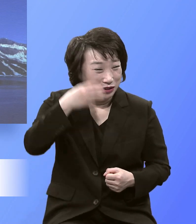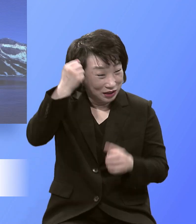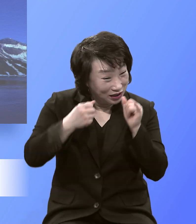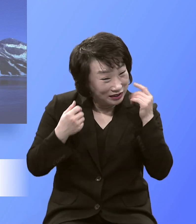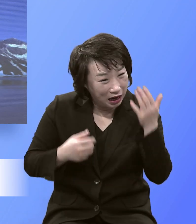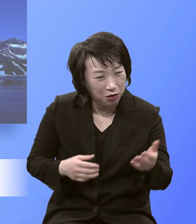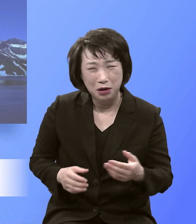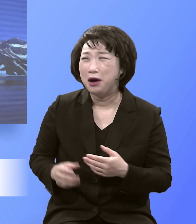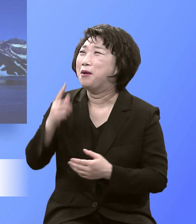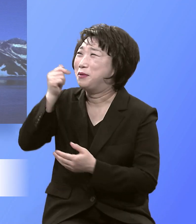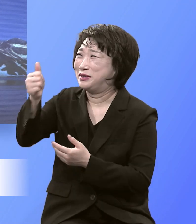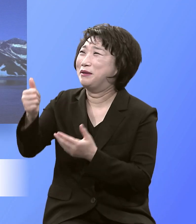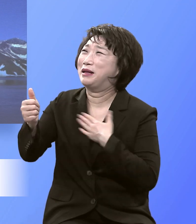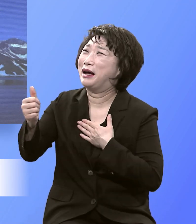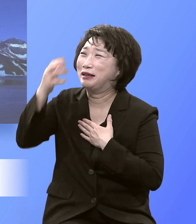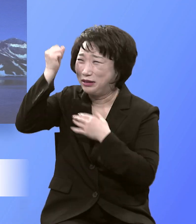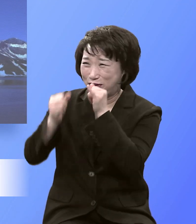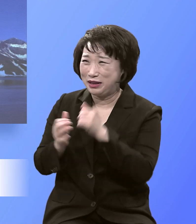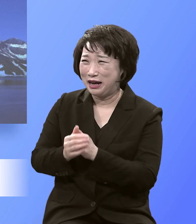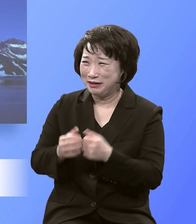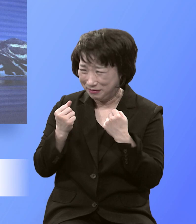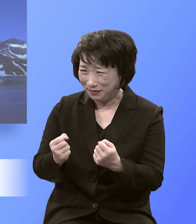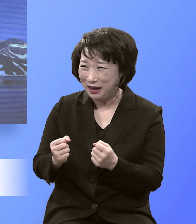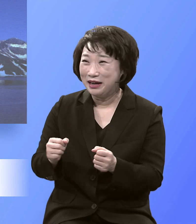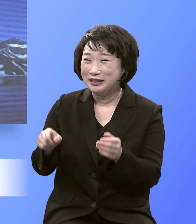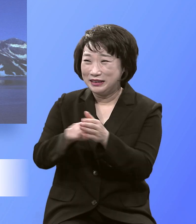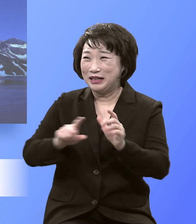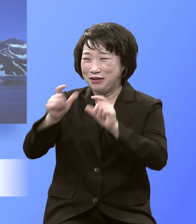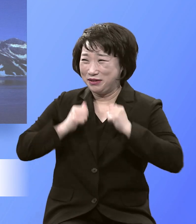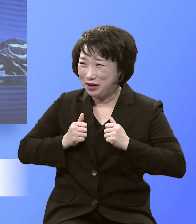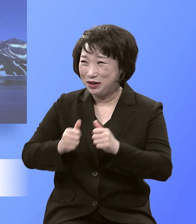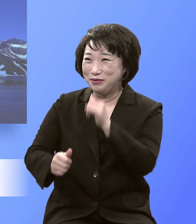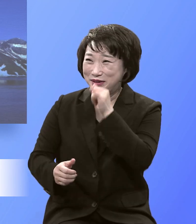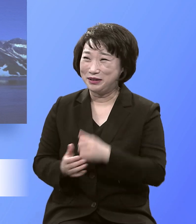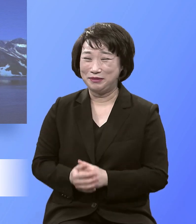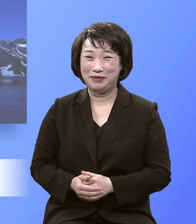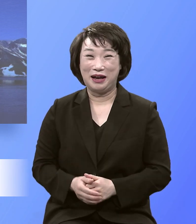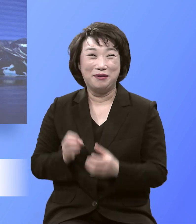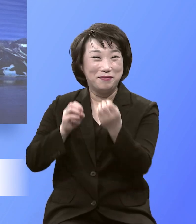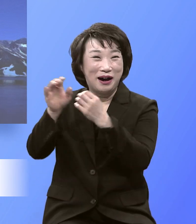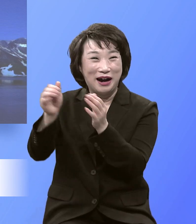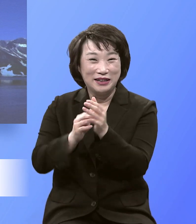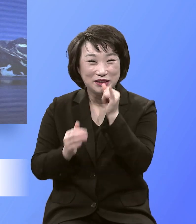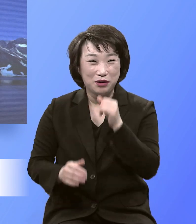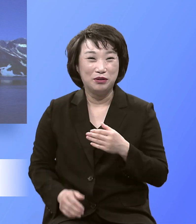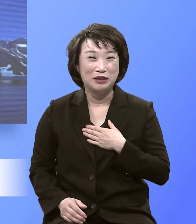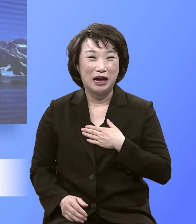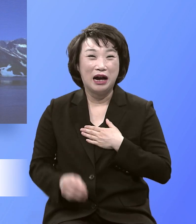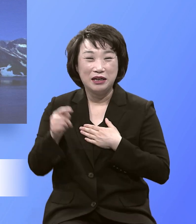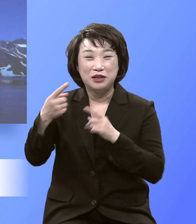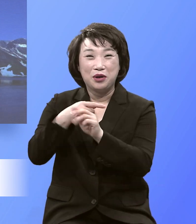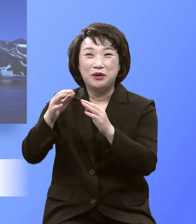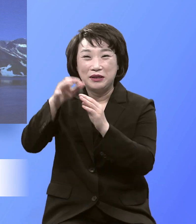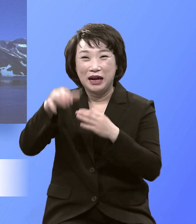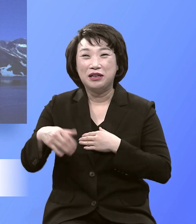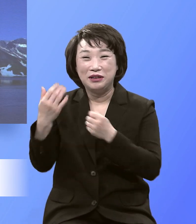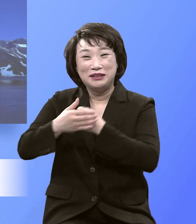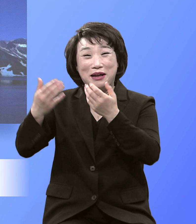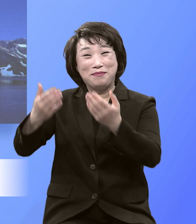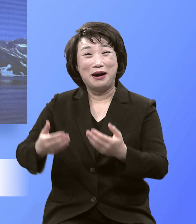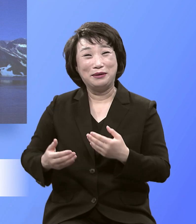그래서 힘내서 제가 열심히 신앙생활 했습니다. 네. 그리고 은혜 받고 그러고